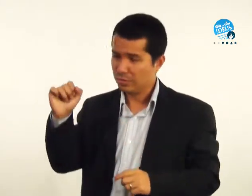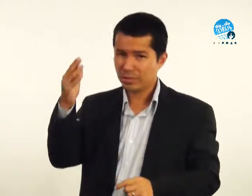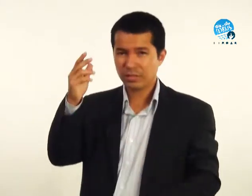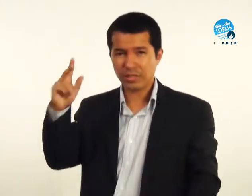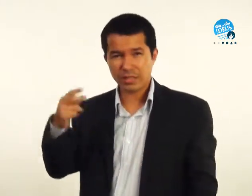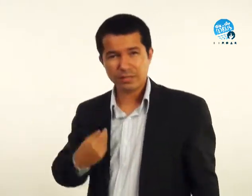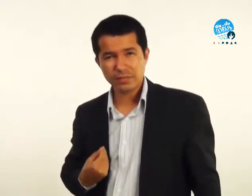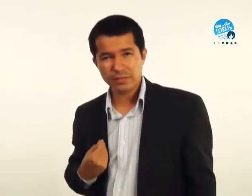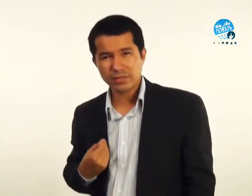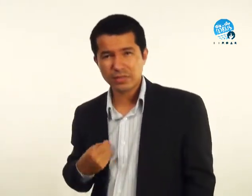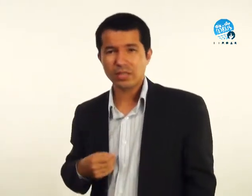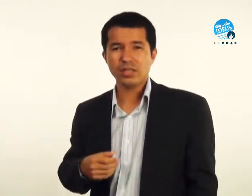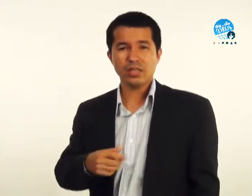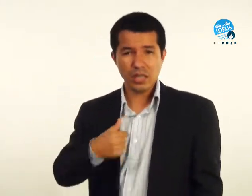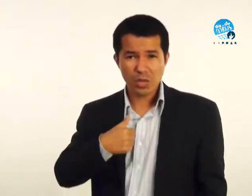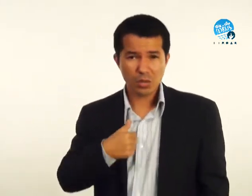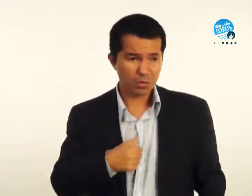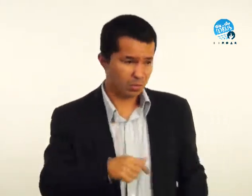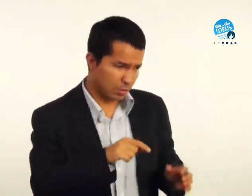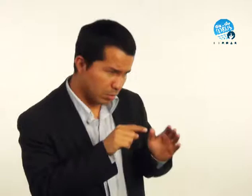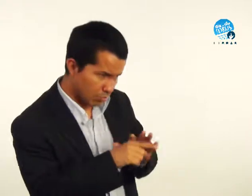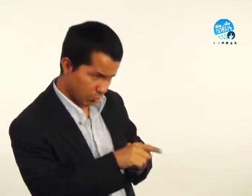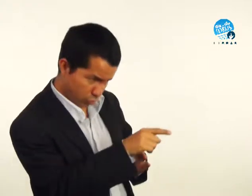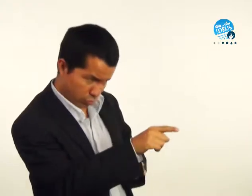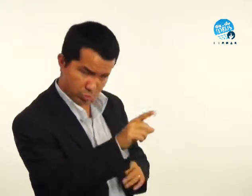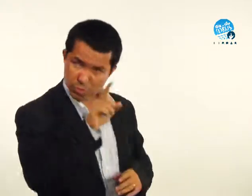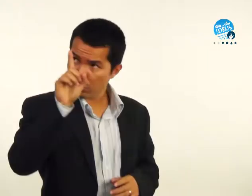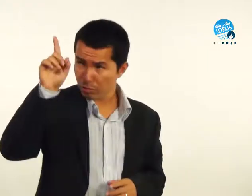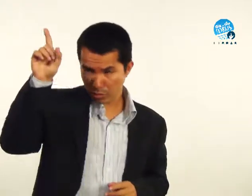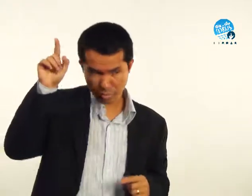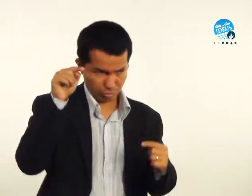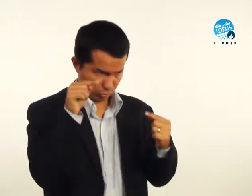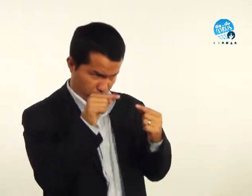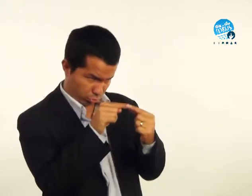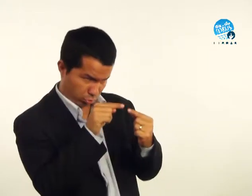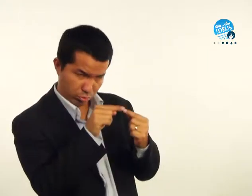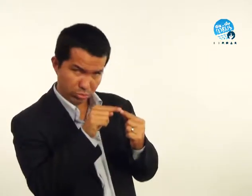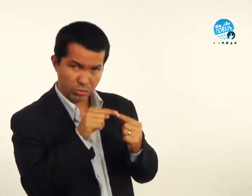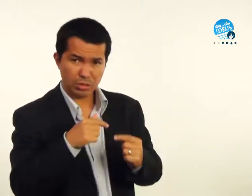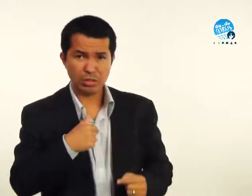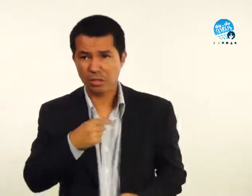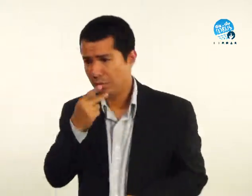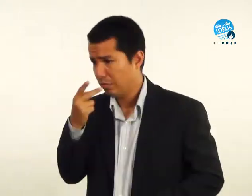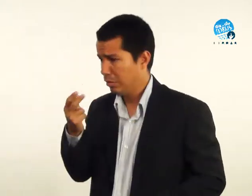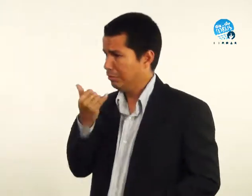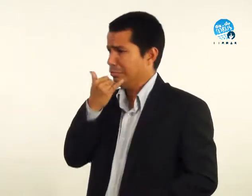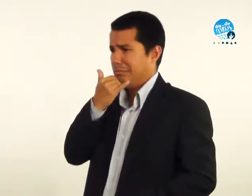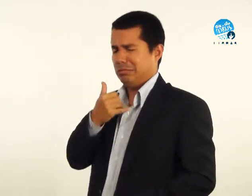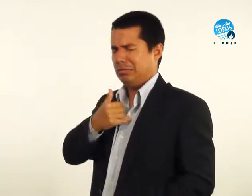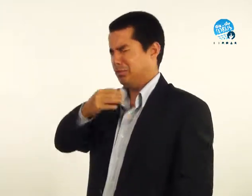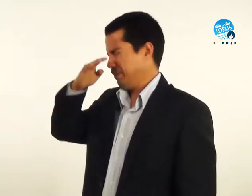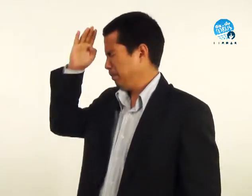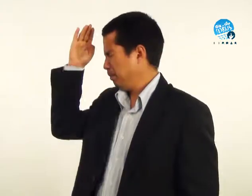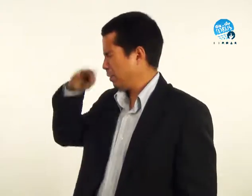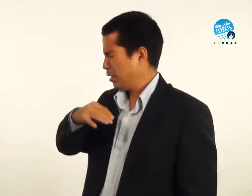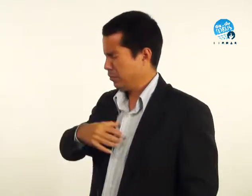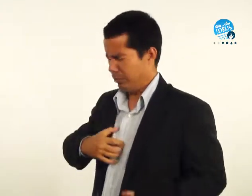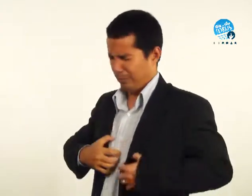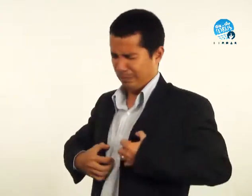era a terceira vez que isso acontecia na vida dela. E você vem me perguntar como é que eu e Deus estamos? Eu estou muito